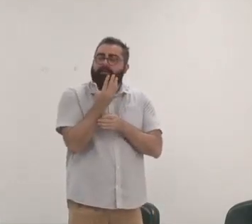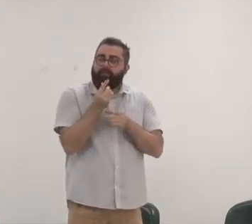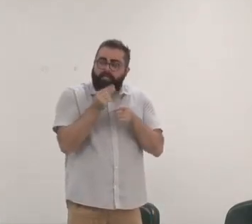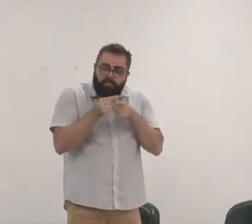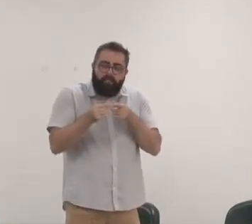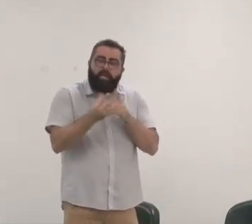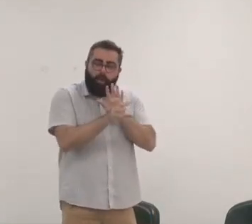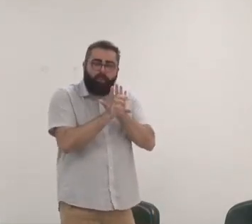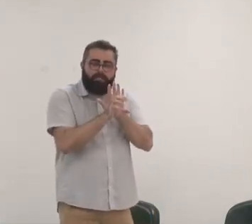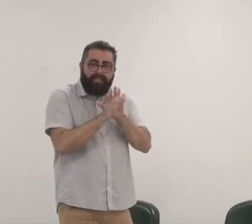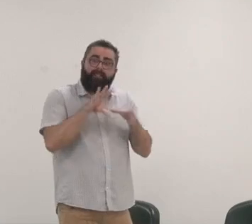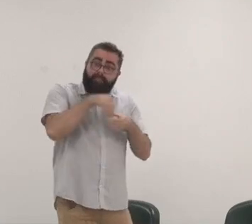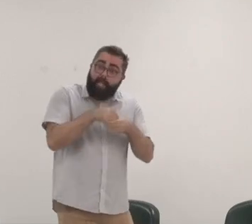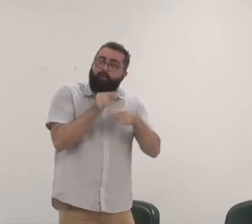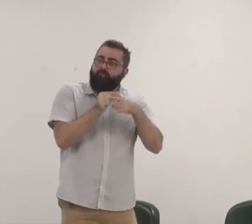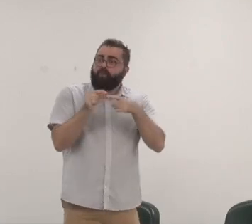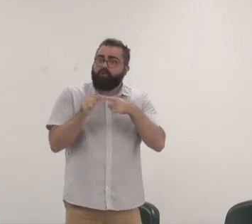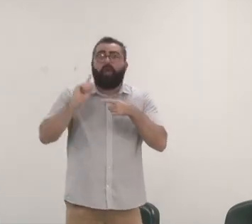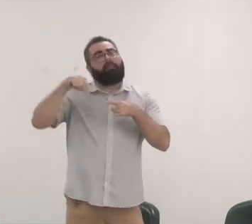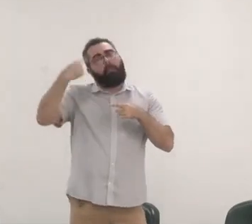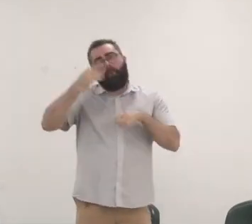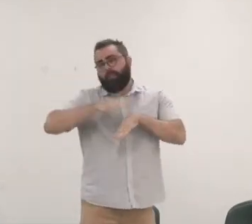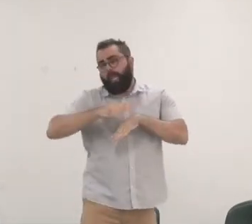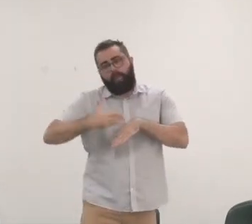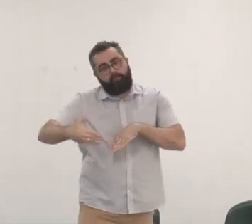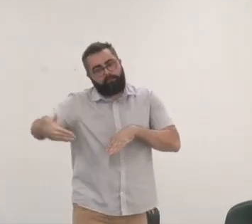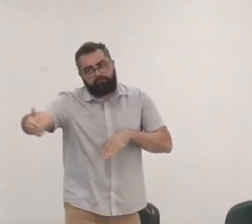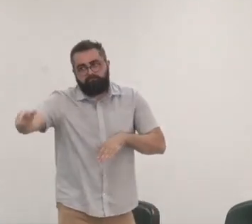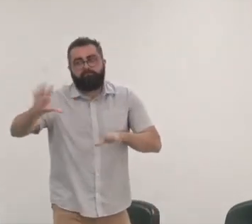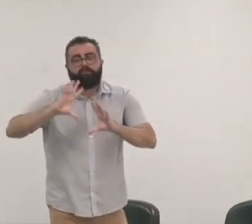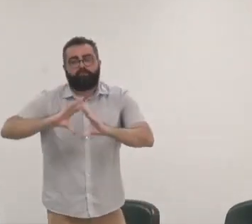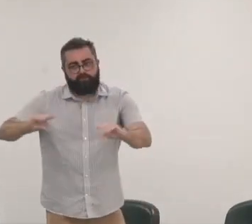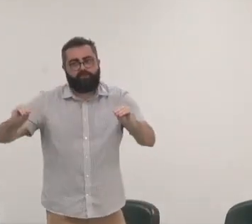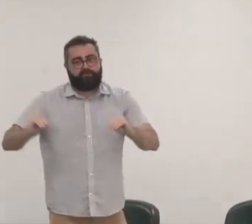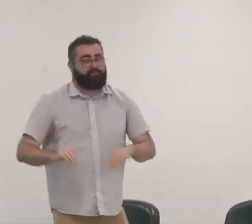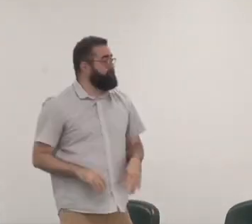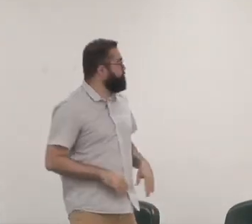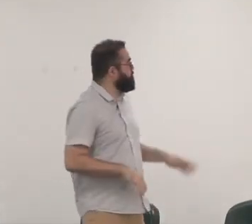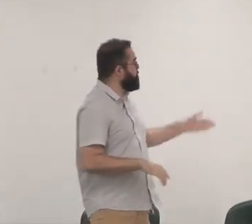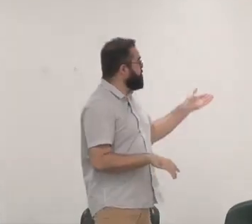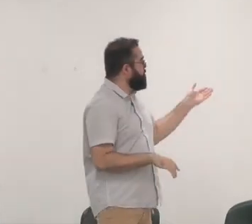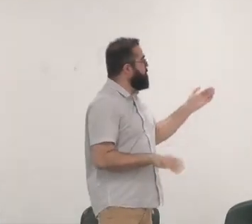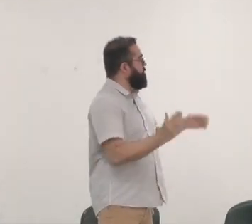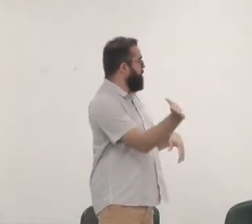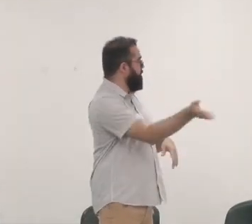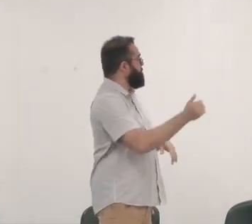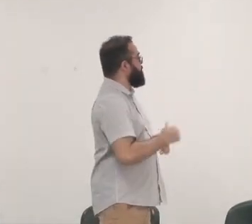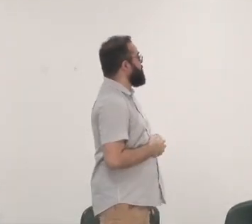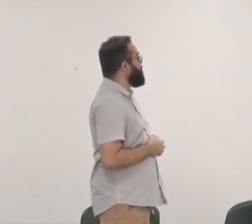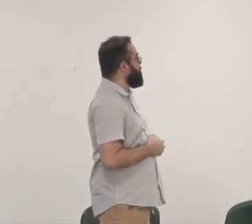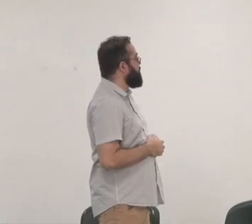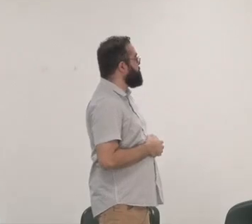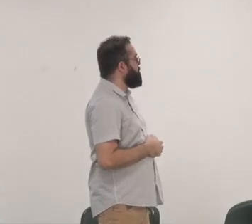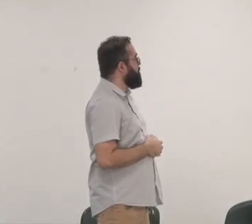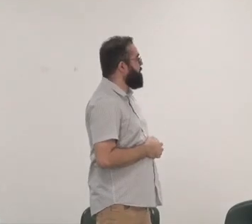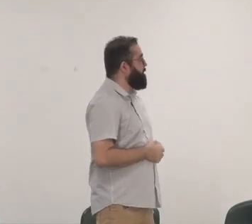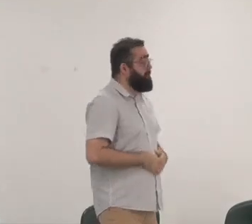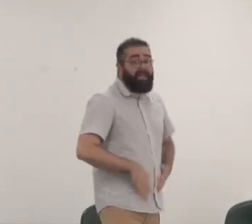né? Essa formação icônica de fonemas icônicos e que depois, com o tempo, eles podem vir a ser dirimidos, né? Não tão